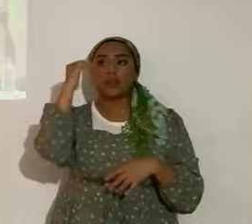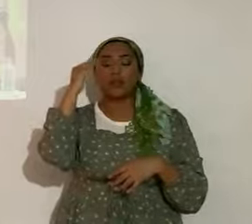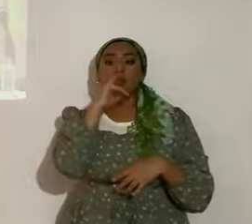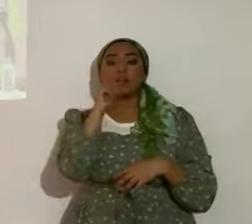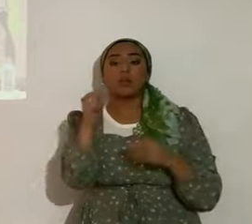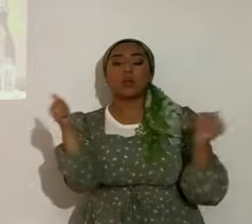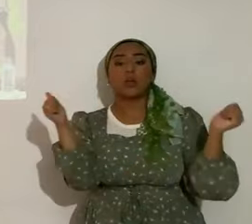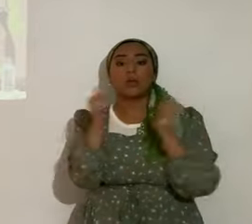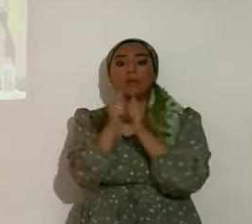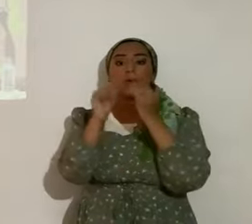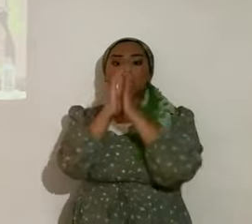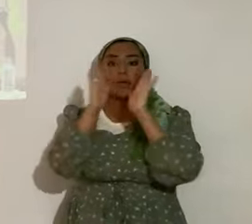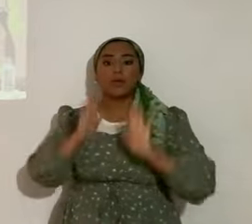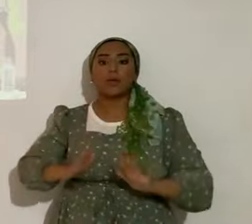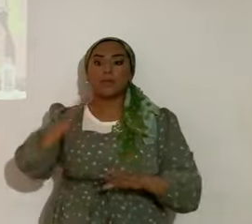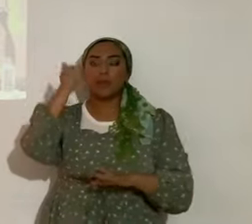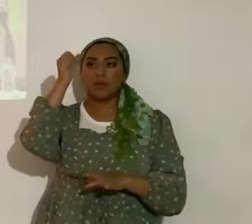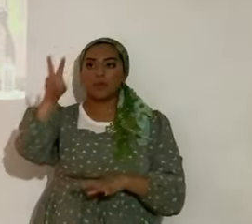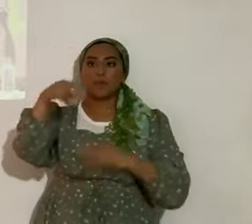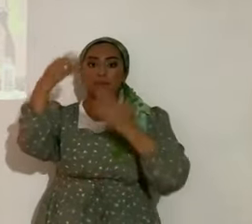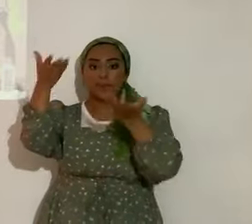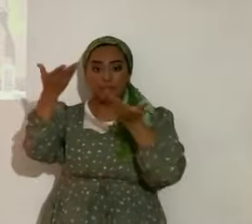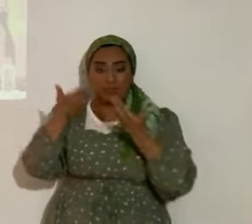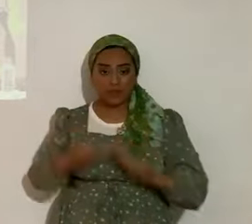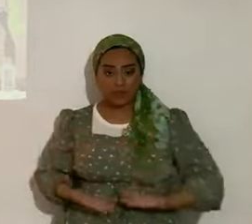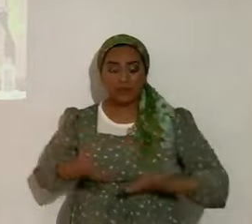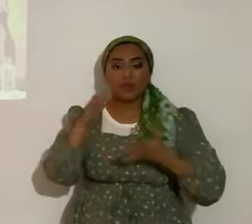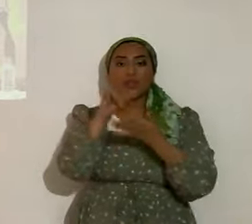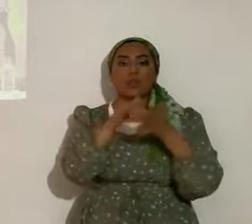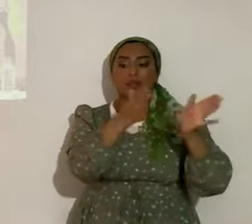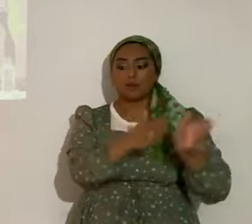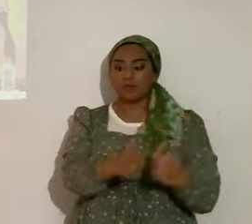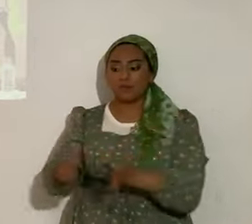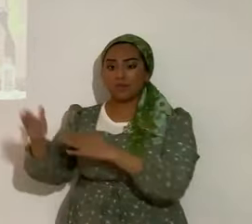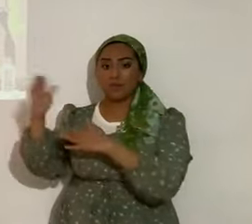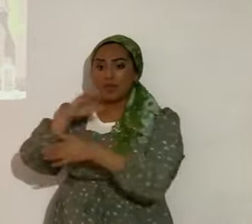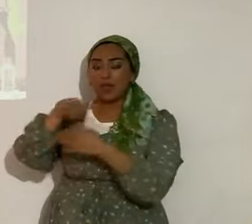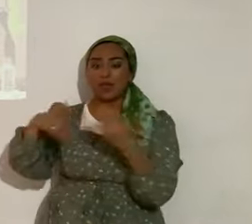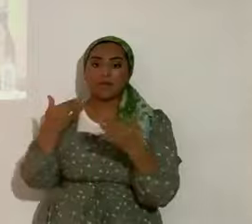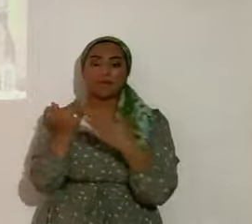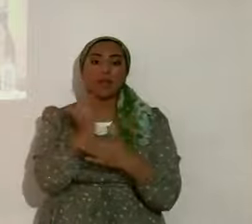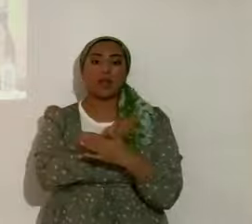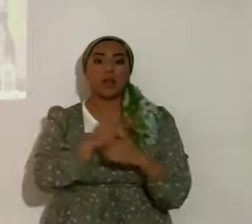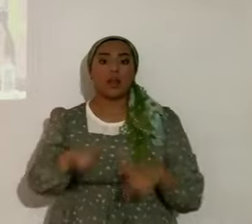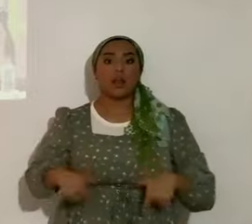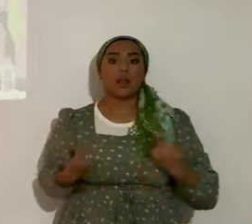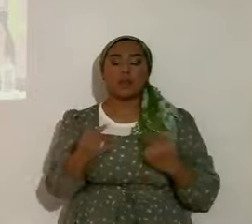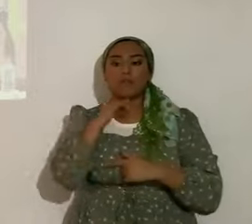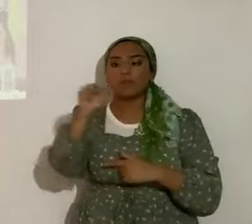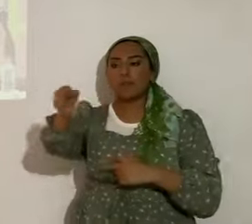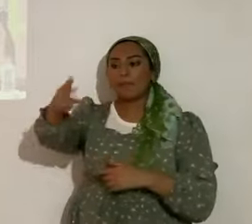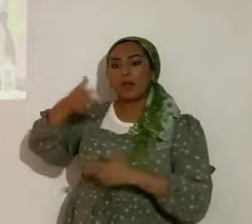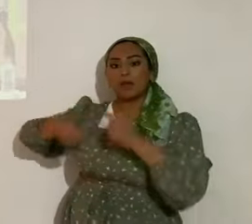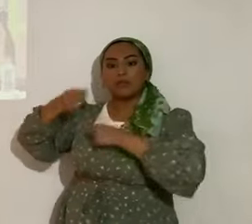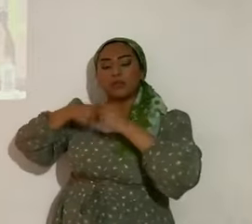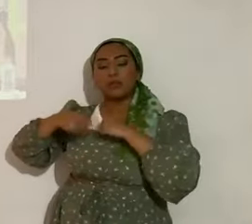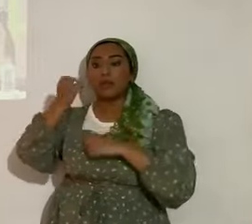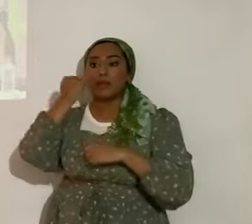la paz que da Yahshua que el orden de todas las cosas en nuestra vida es restablecido. Si